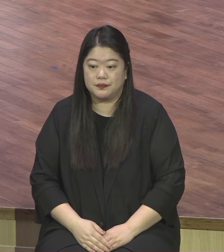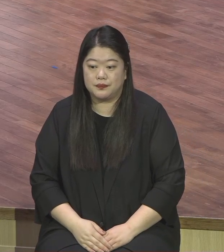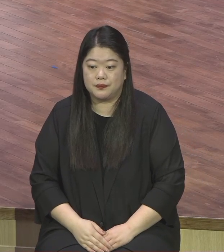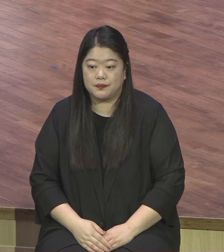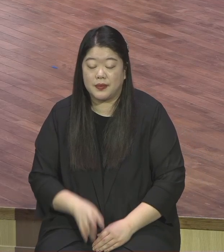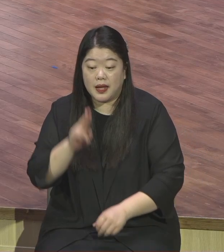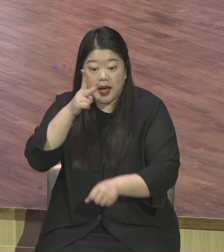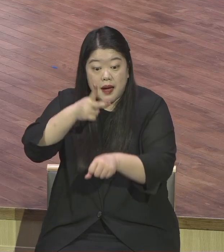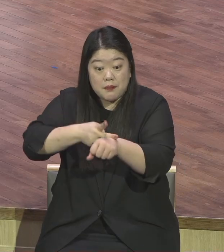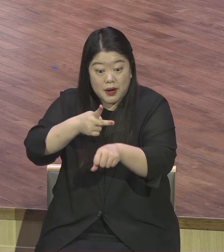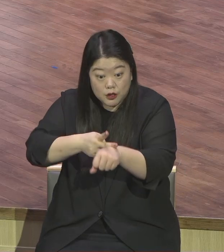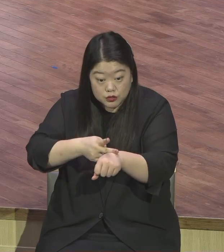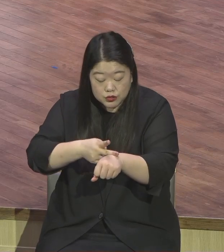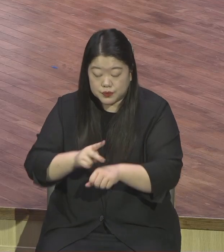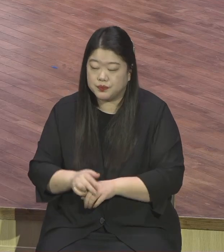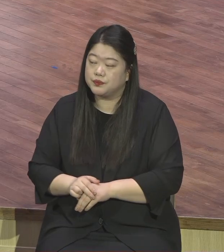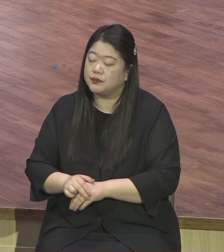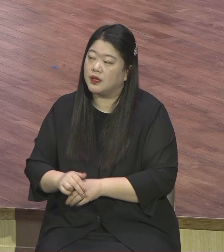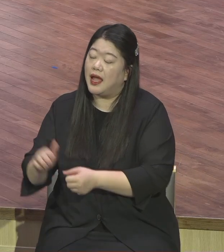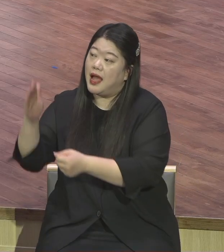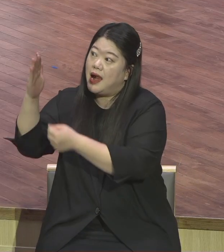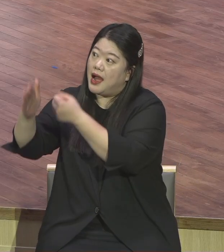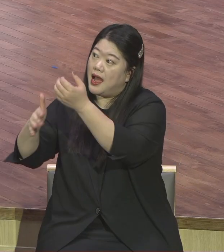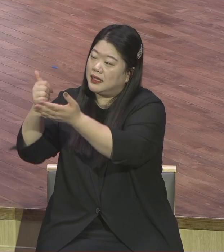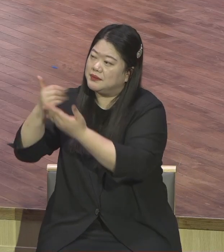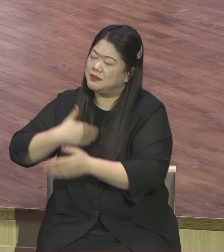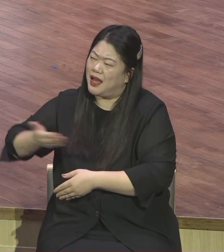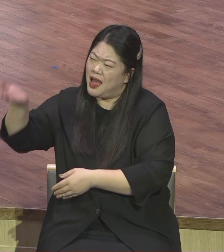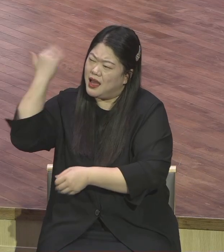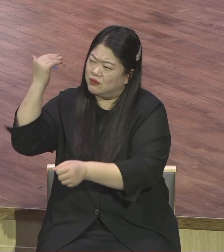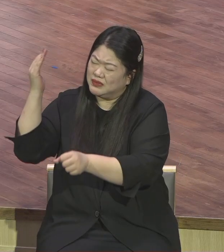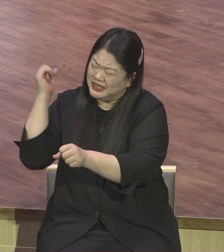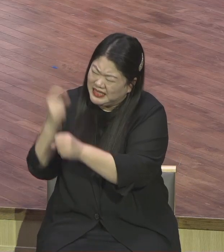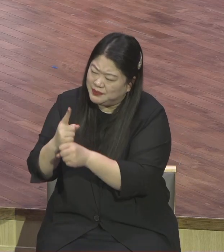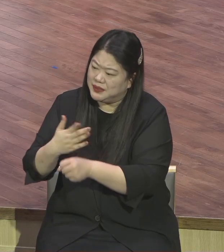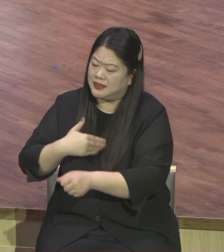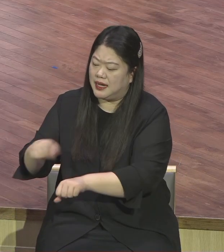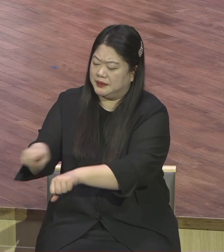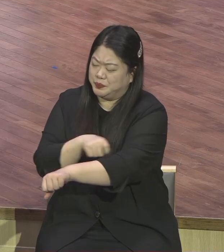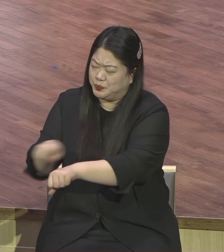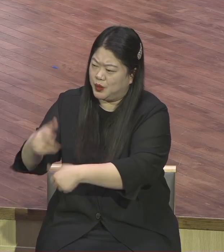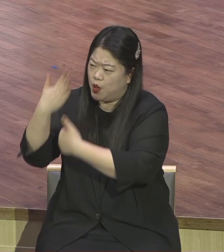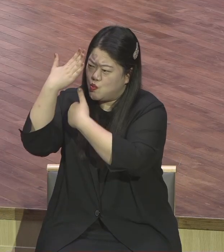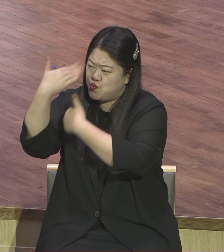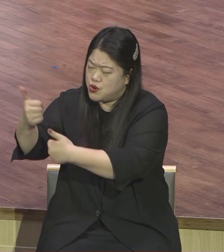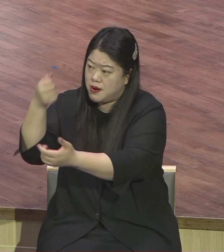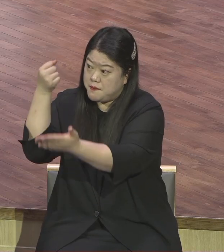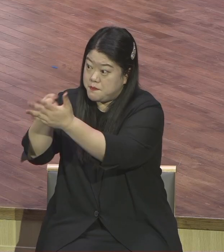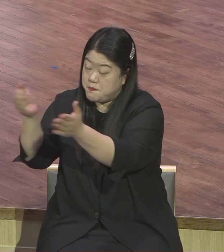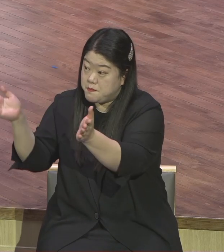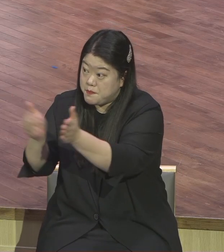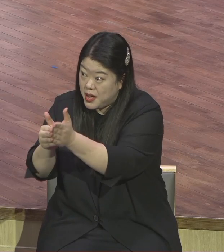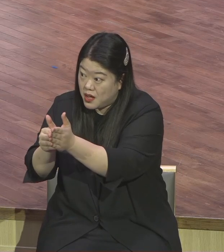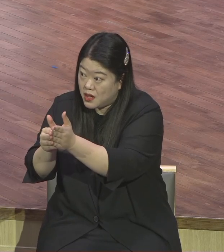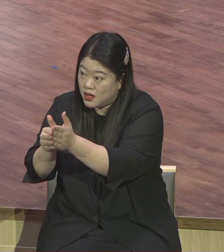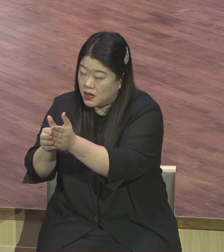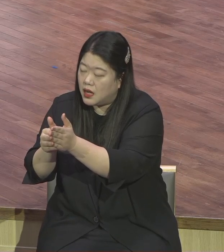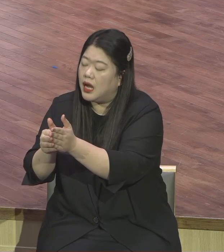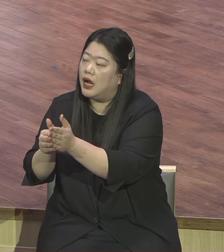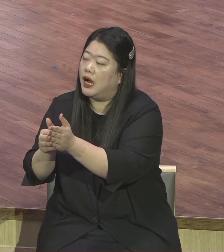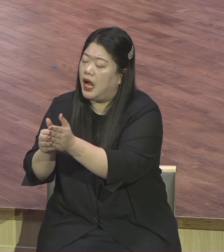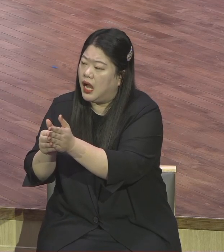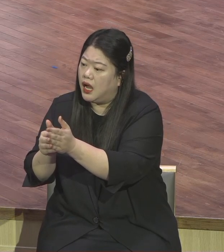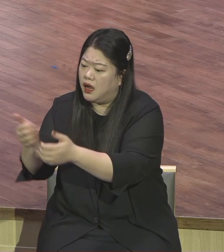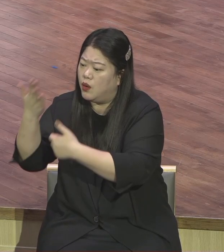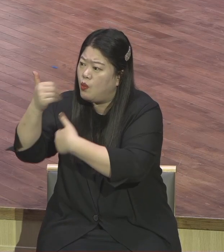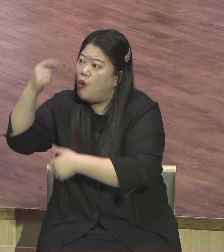자신을 만세 전부터 택정하신 이유가 그의 아들을 이방에 전하기 위함이었다고